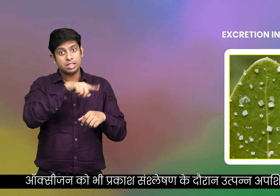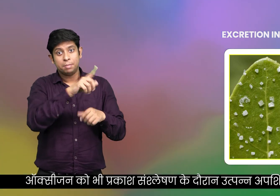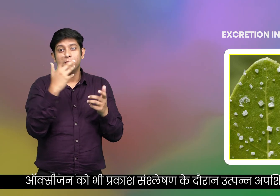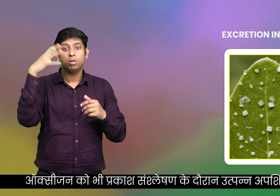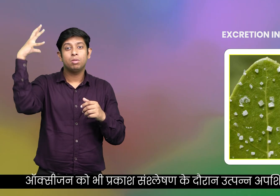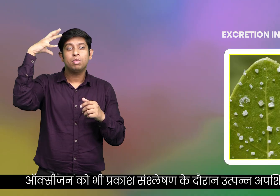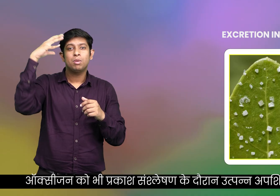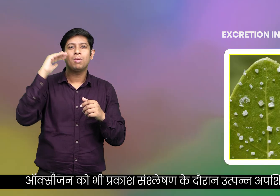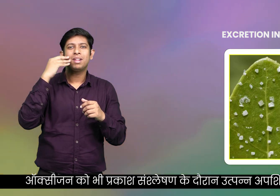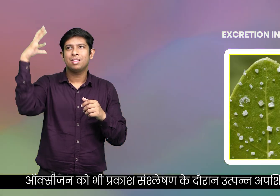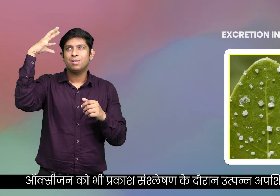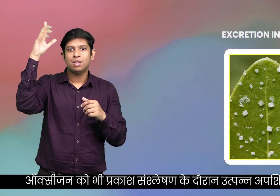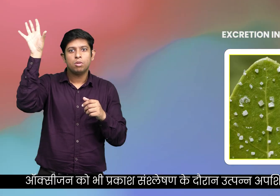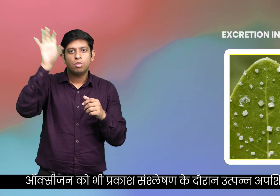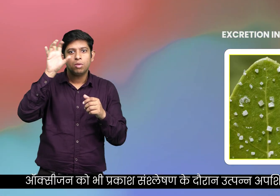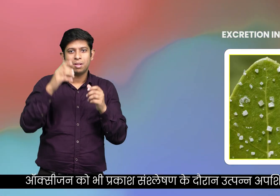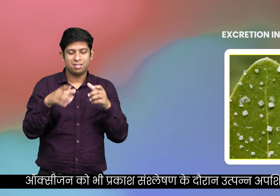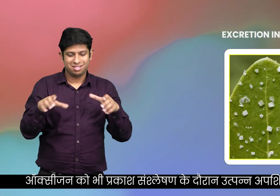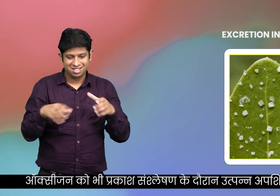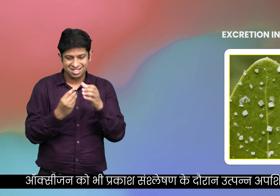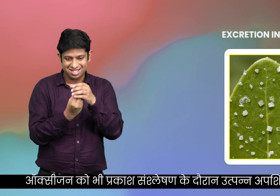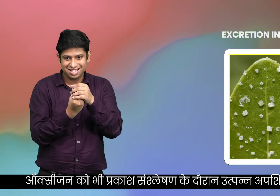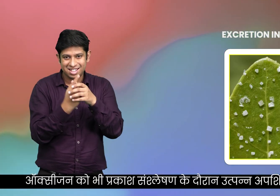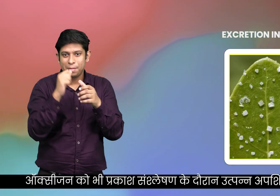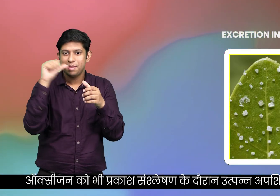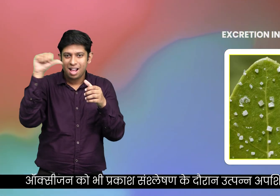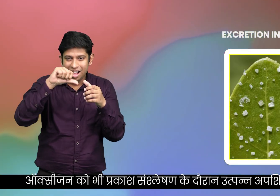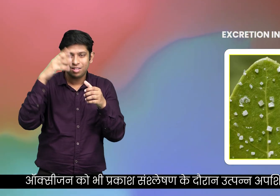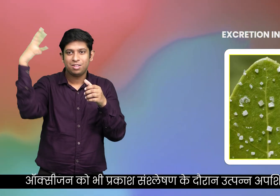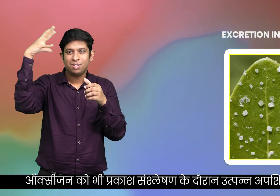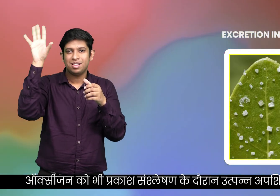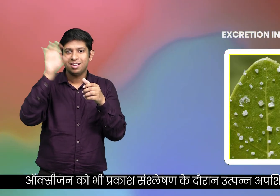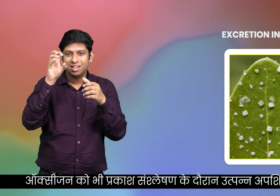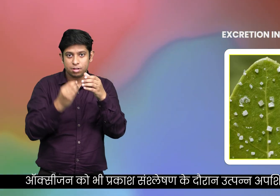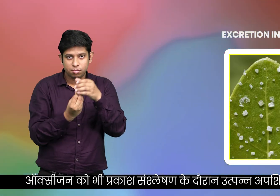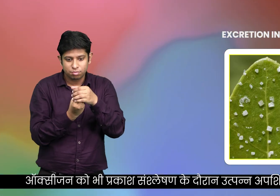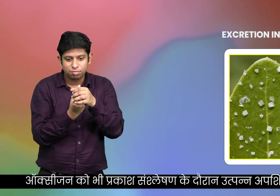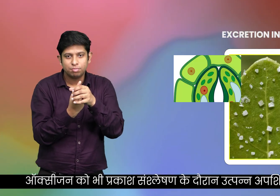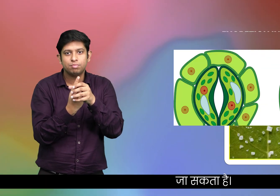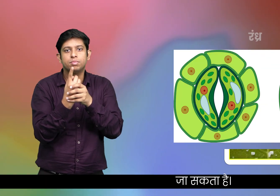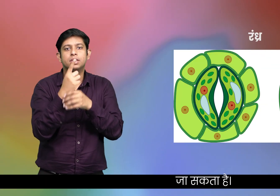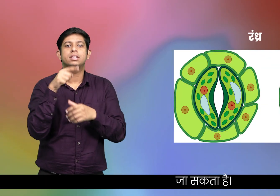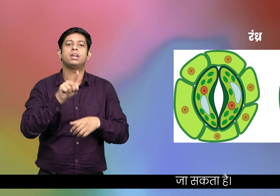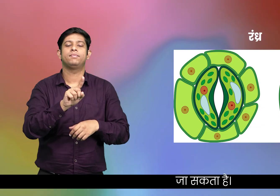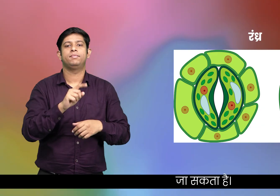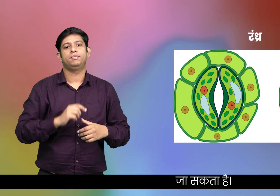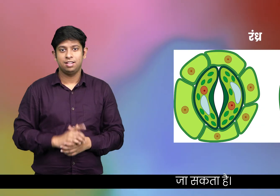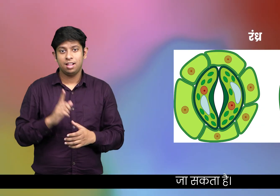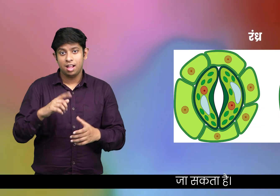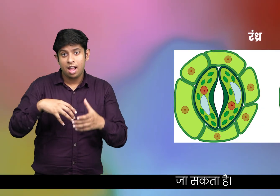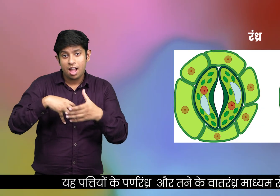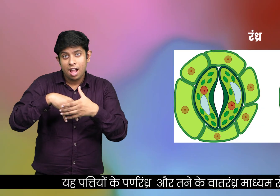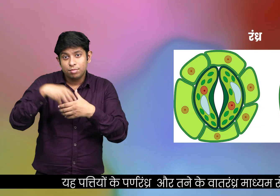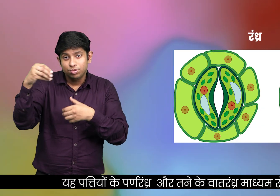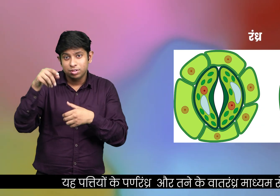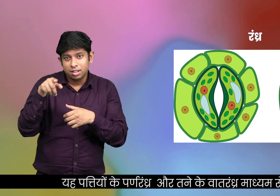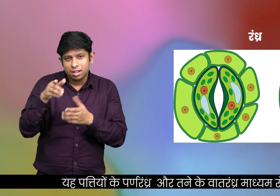के दौरान उत्पन्न अपशिष्ट उत्पादी के रूप में माना जा सकता है। यहाँ पत्तियों